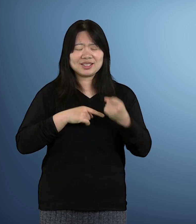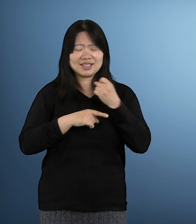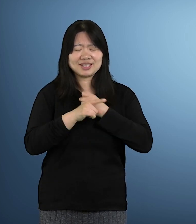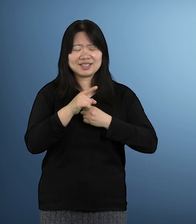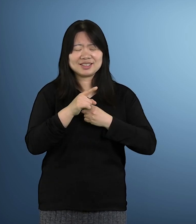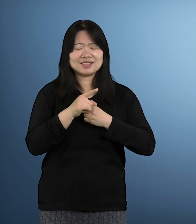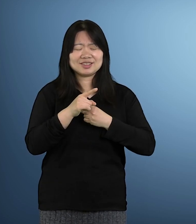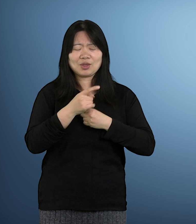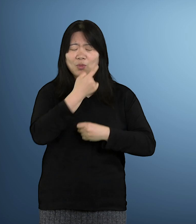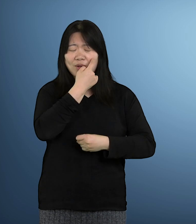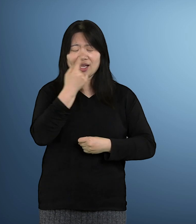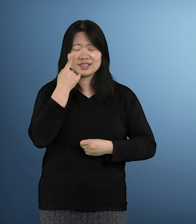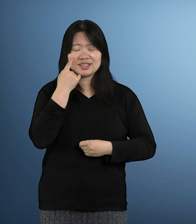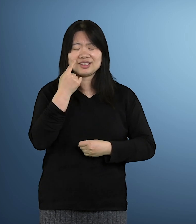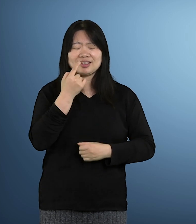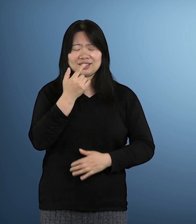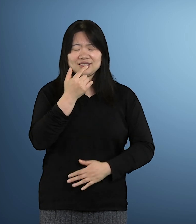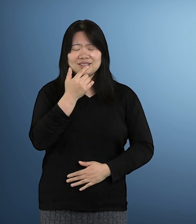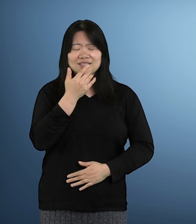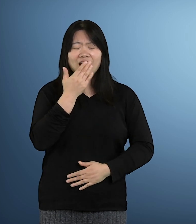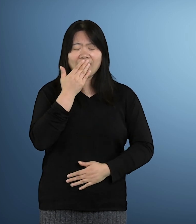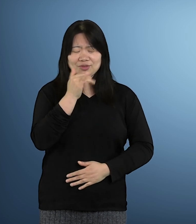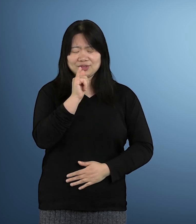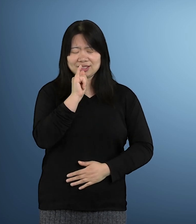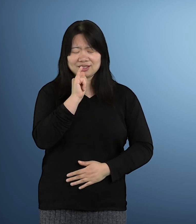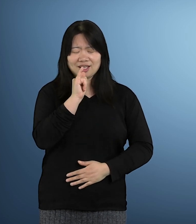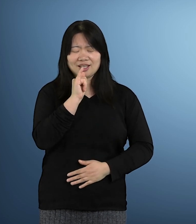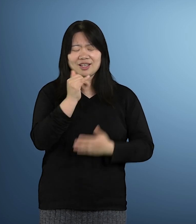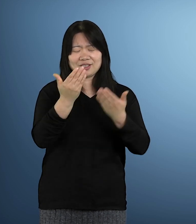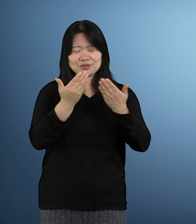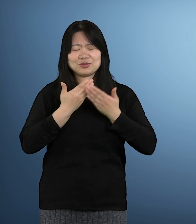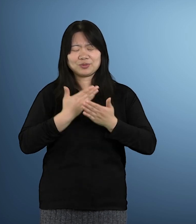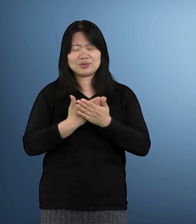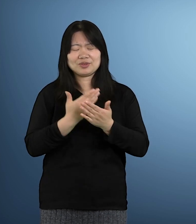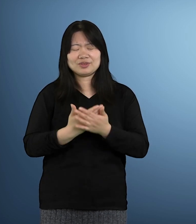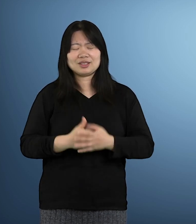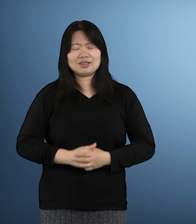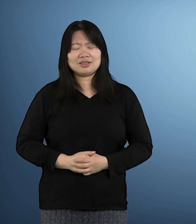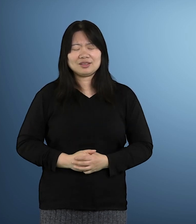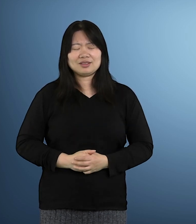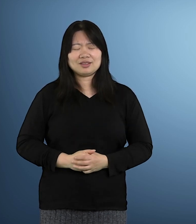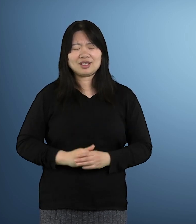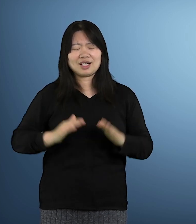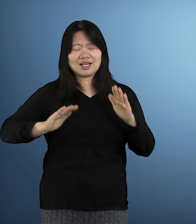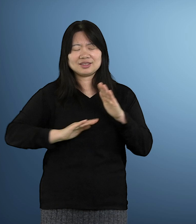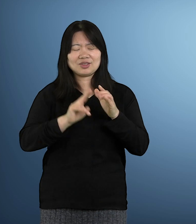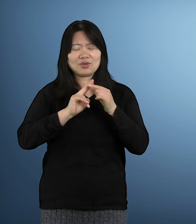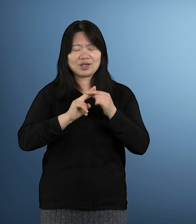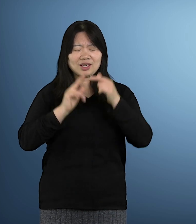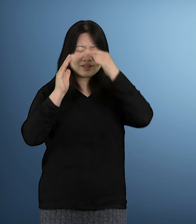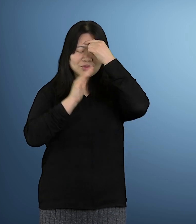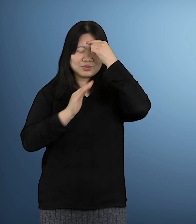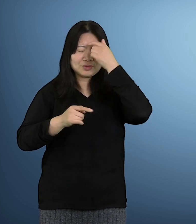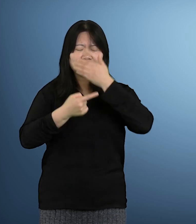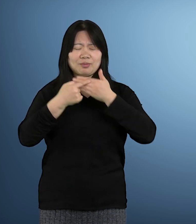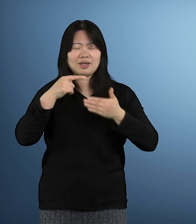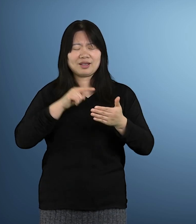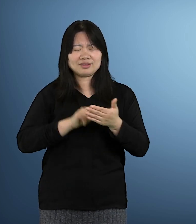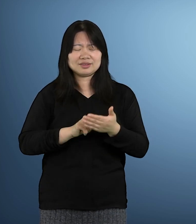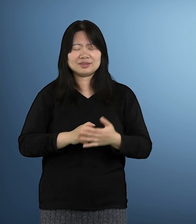이유를 확인하게 하여 주시옵기를 간절히 원합니다. 우리 가정과 우리 성도들의 마음을